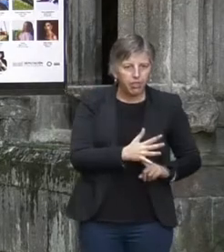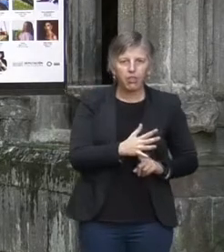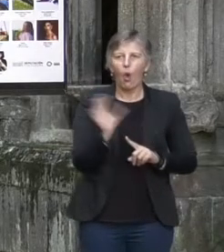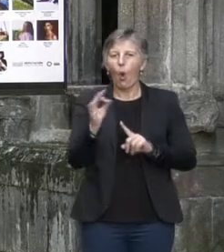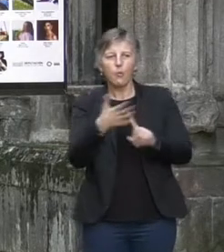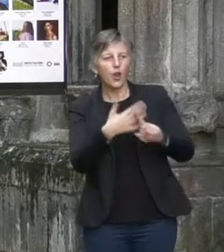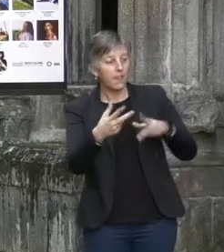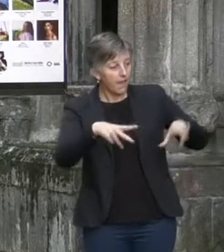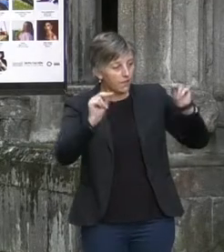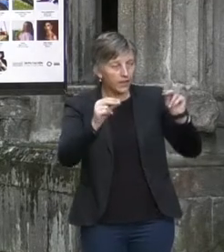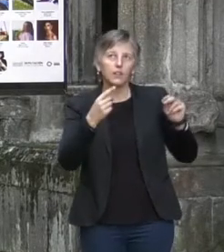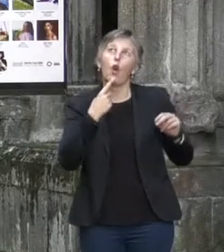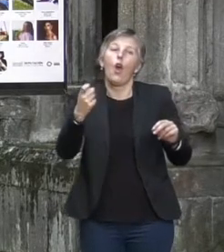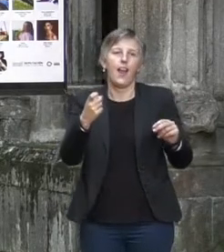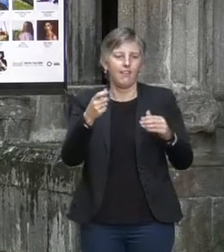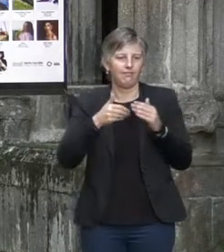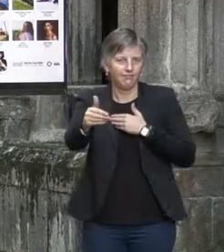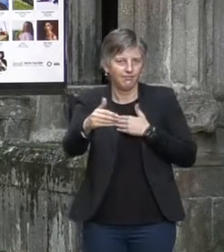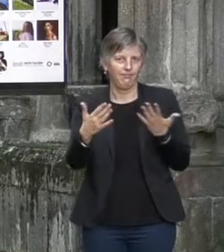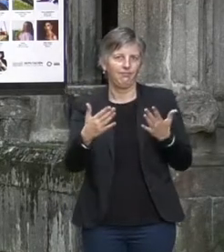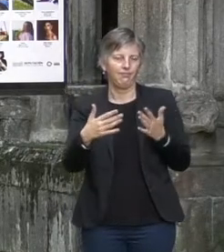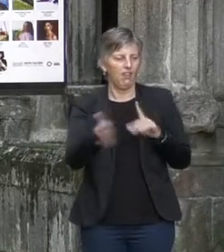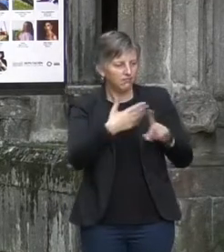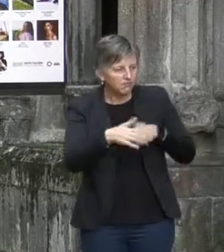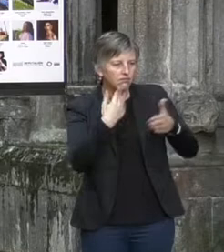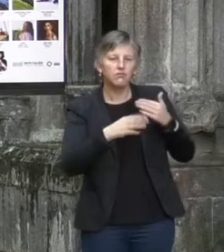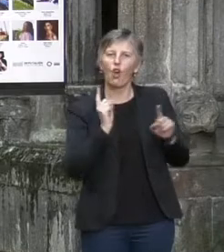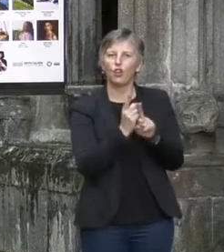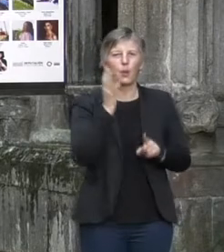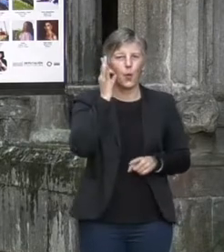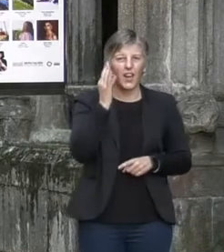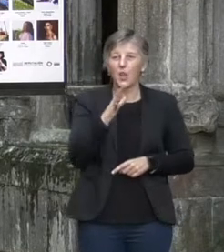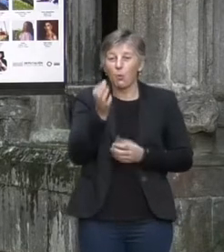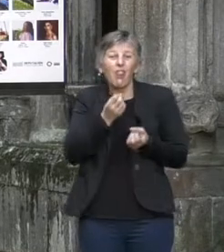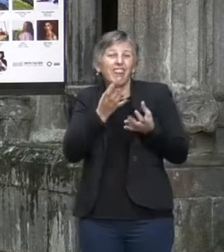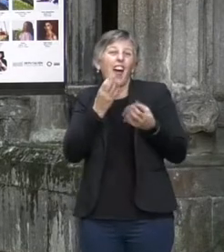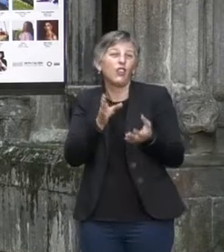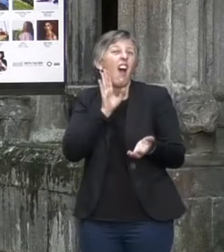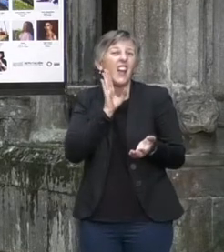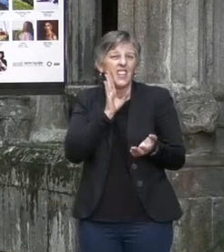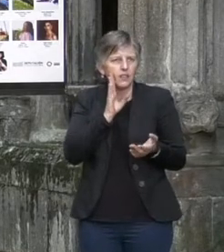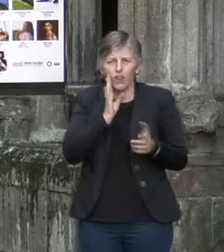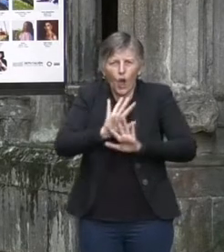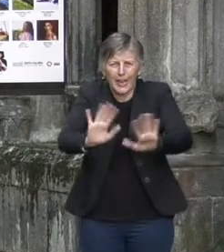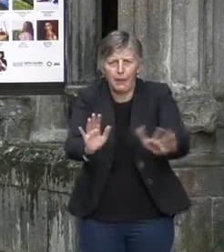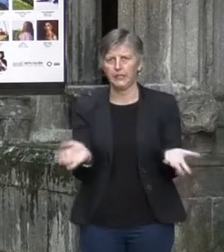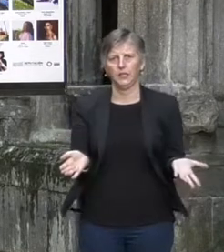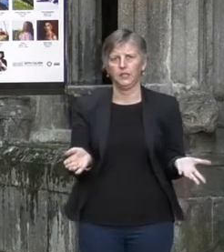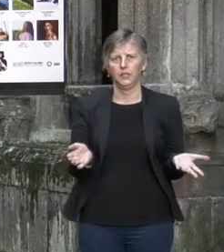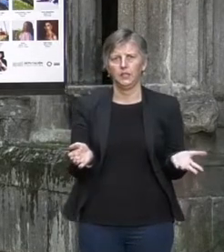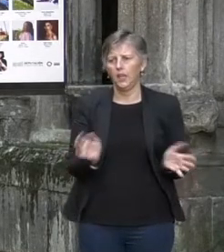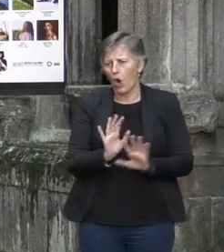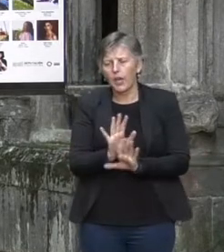nin violencias contra as mulleres. Porque os datos que din son terribles,